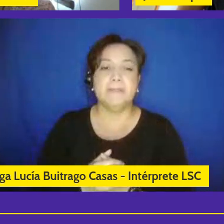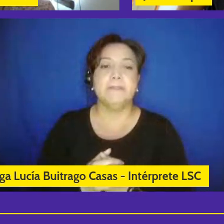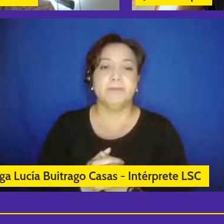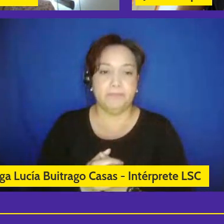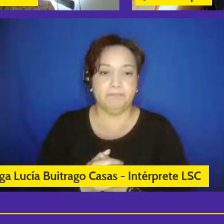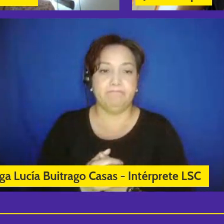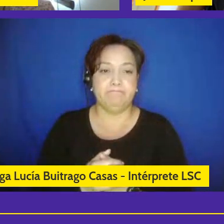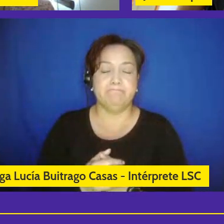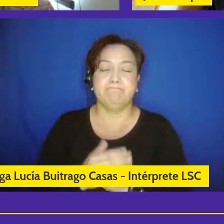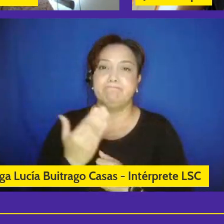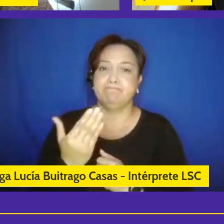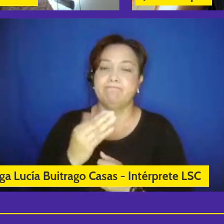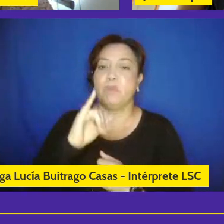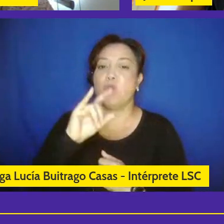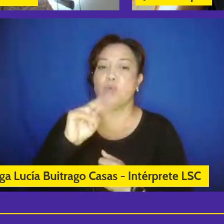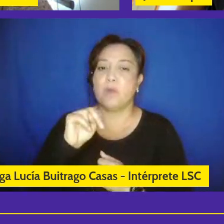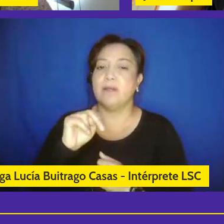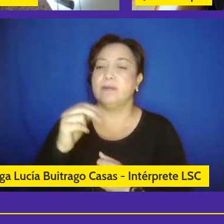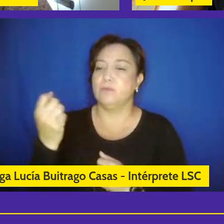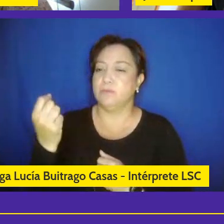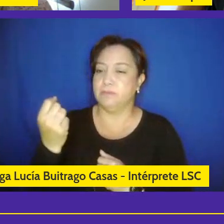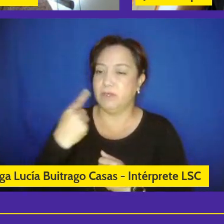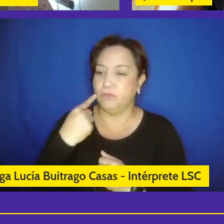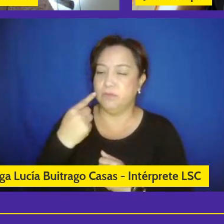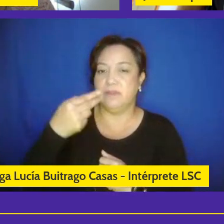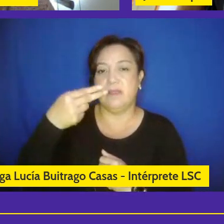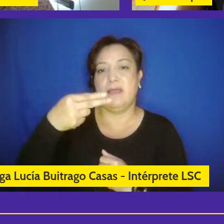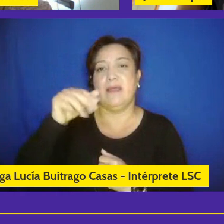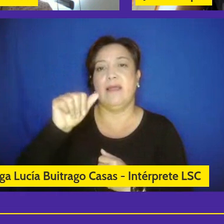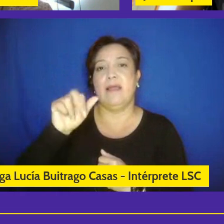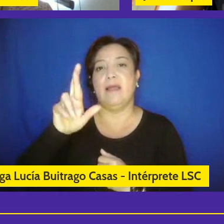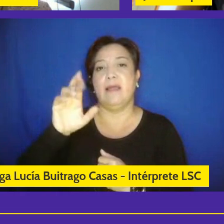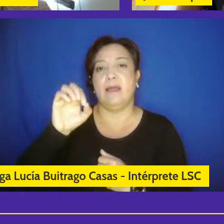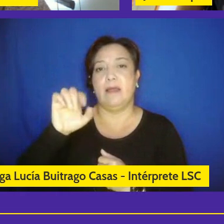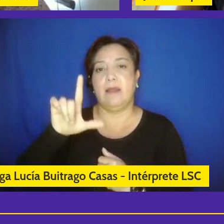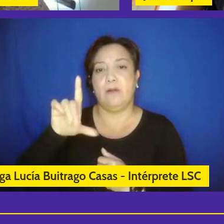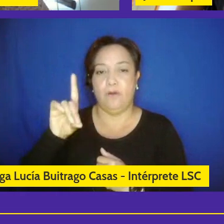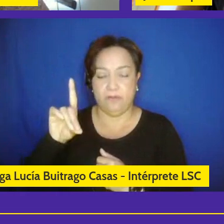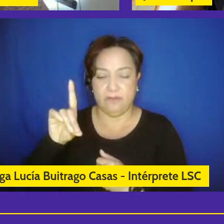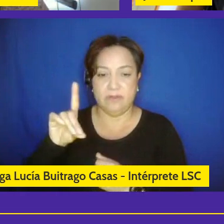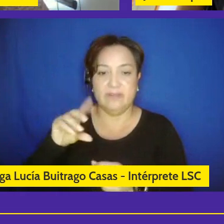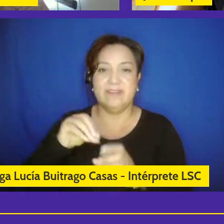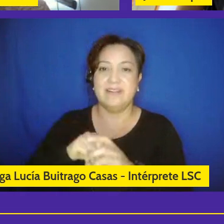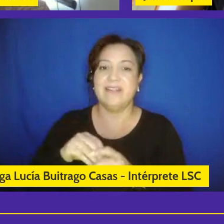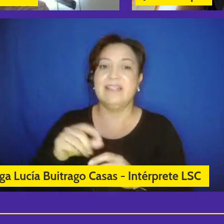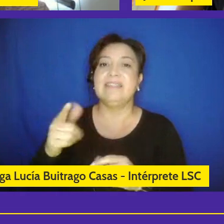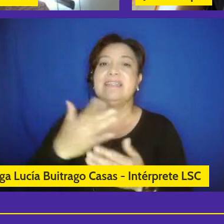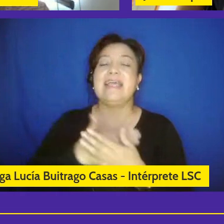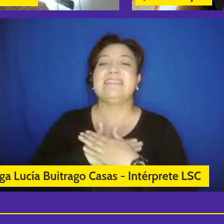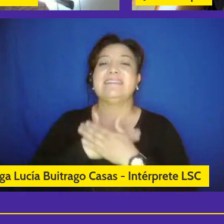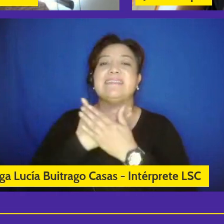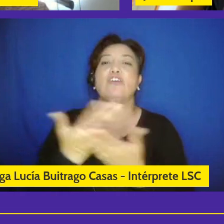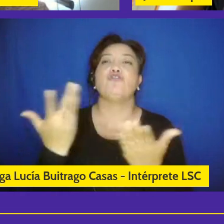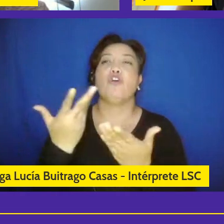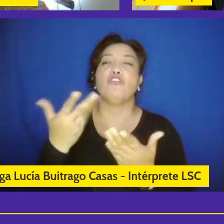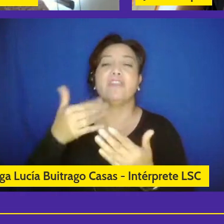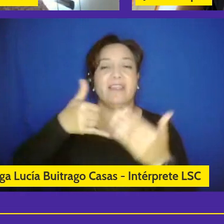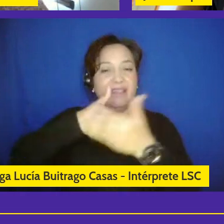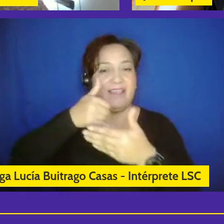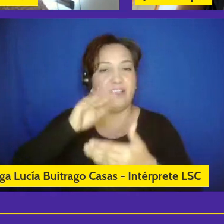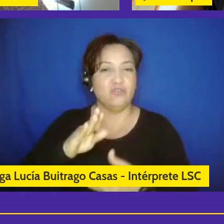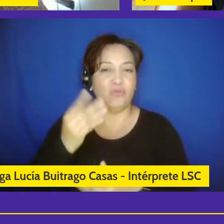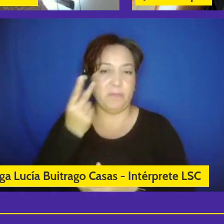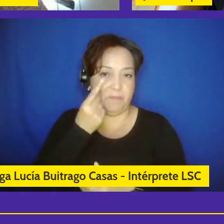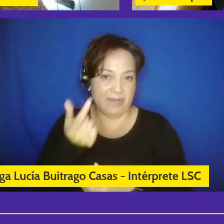Juan, nos pregunta Harold Ospina Incapié. Hola, Harold. Saludos desde Pereira, Juan, él te dice, y dice, te